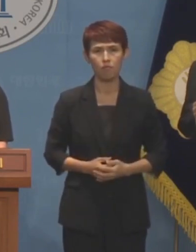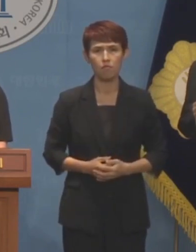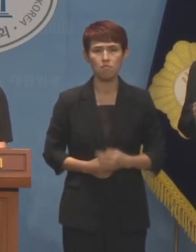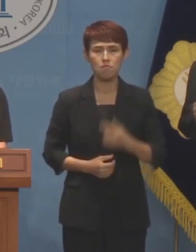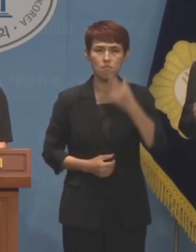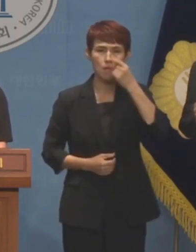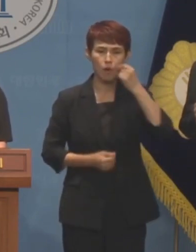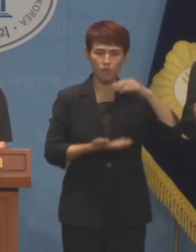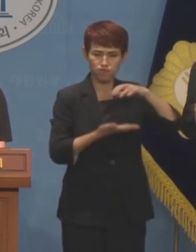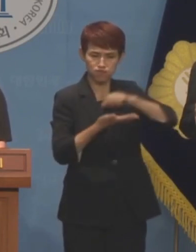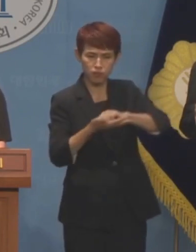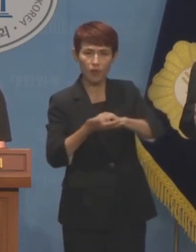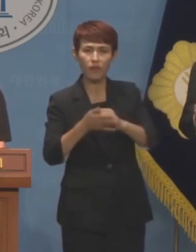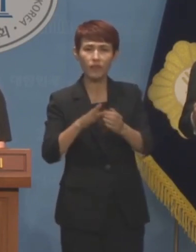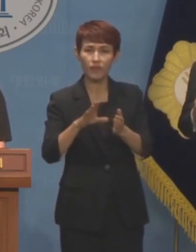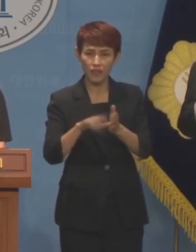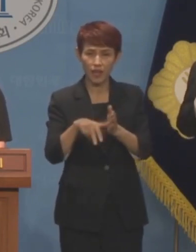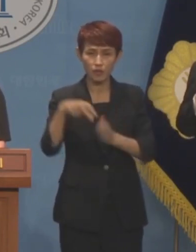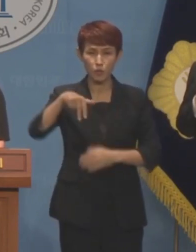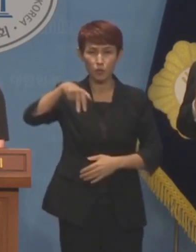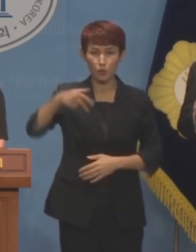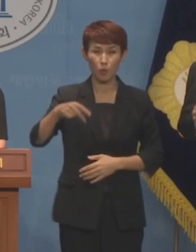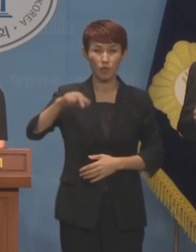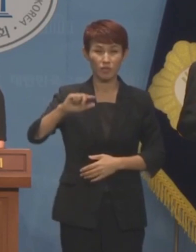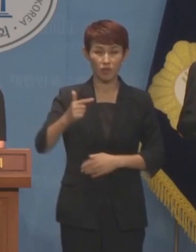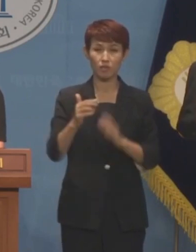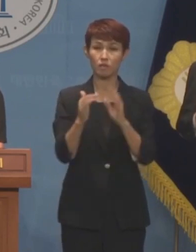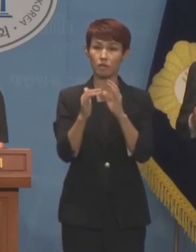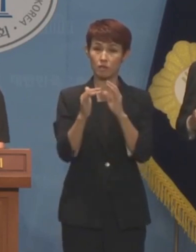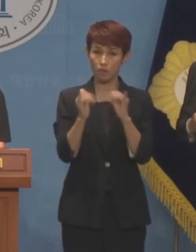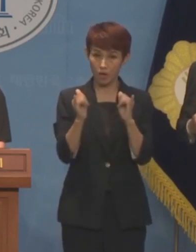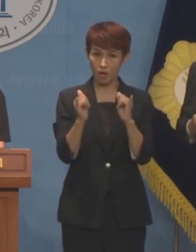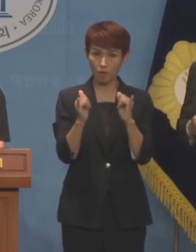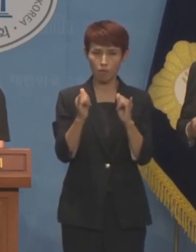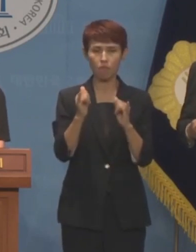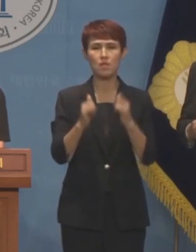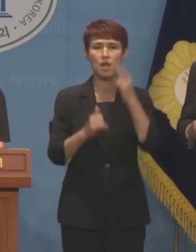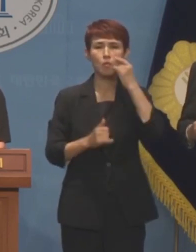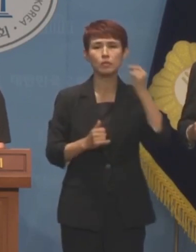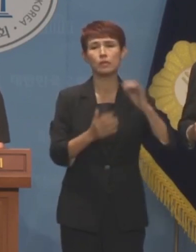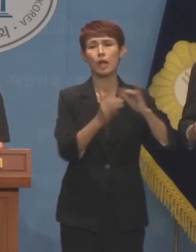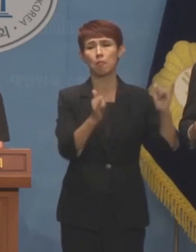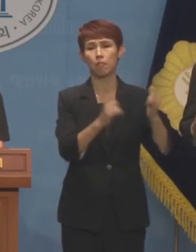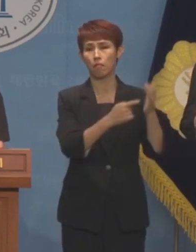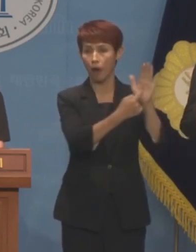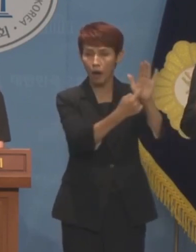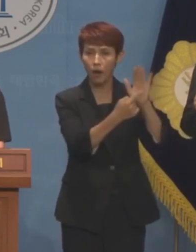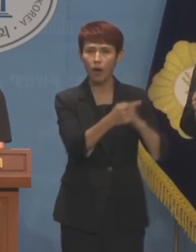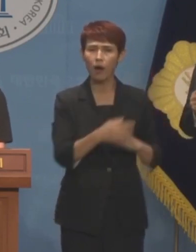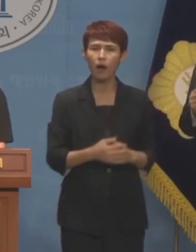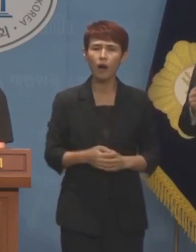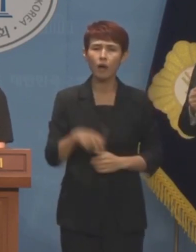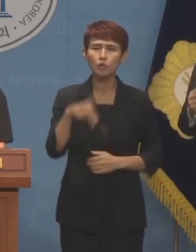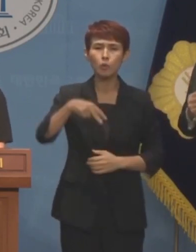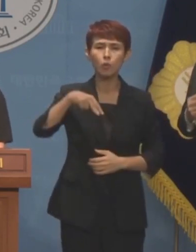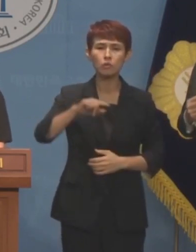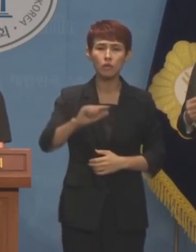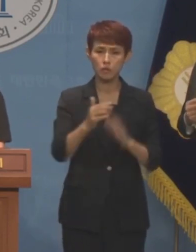일제강점기에 대한민국, 그 당시 조선인들의 국적은 일본 국적이었다는 이야기를 했습니다. 그러면 그